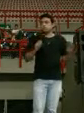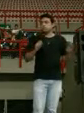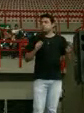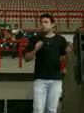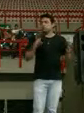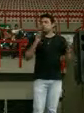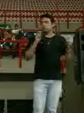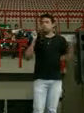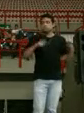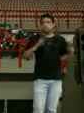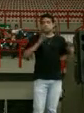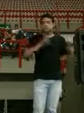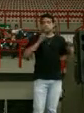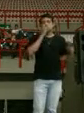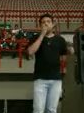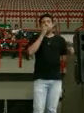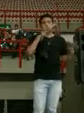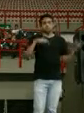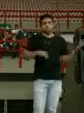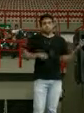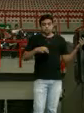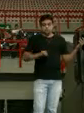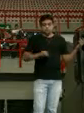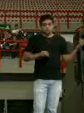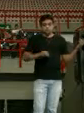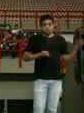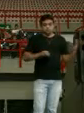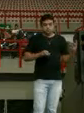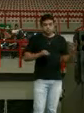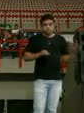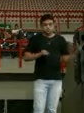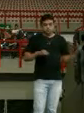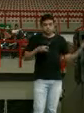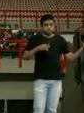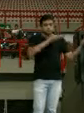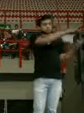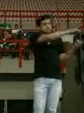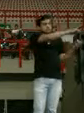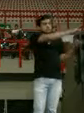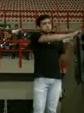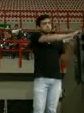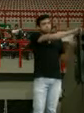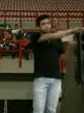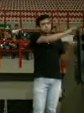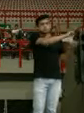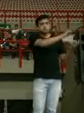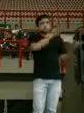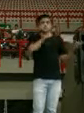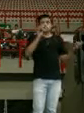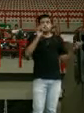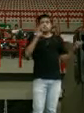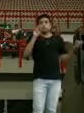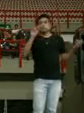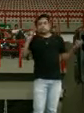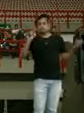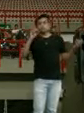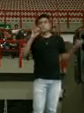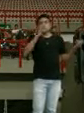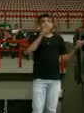Eu posso dizer que o violão ele vai mudar. Quando eu afino um violão, ele está mudando a frequência ou